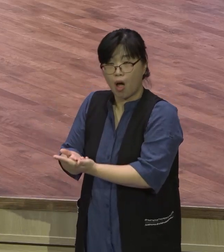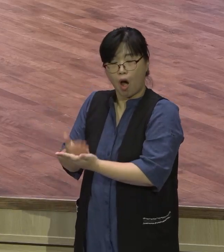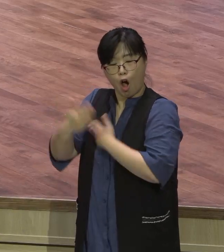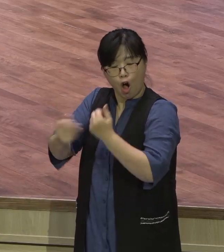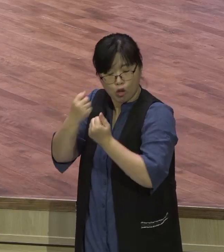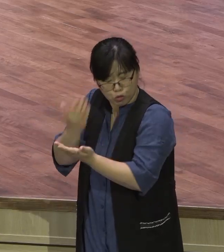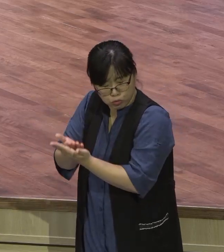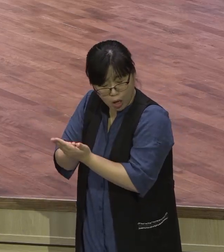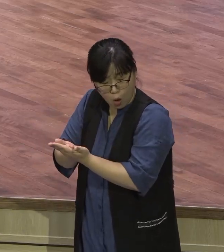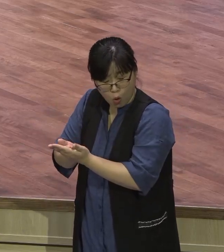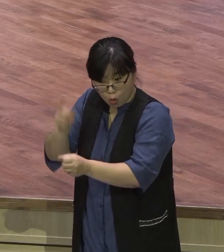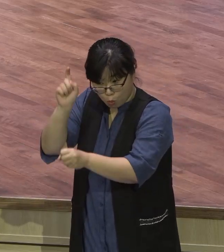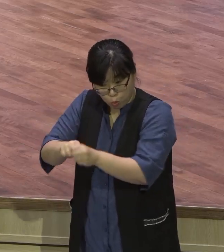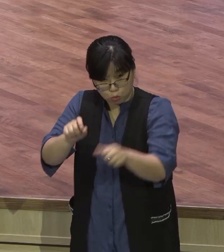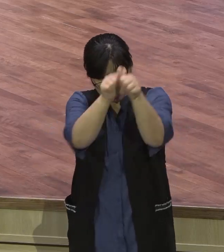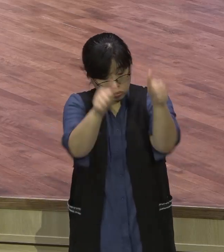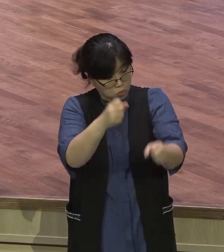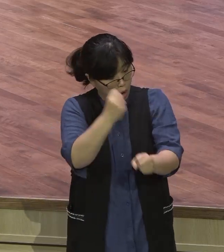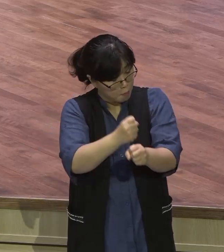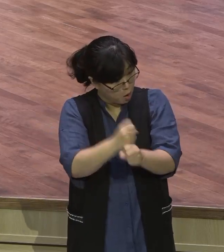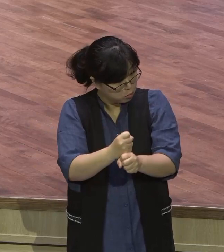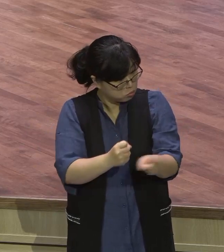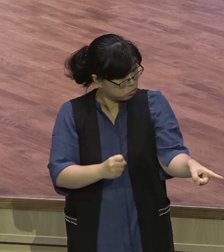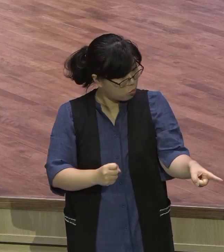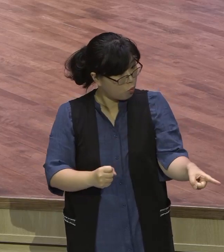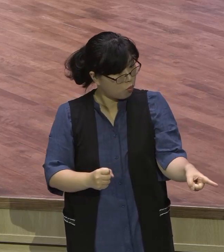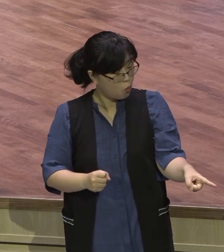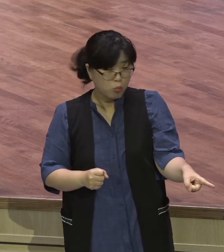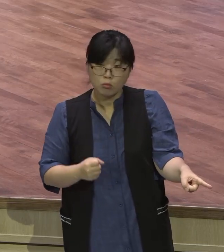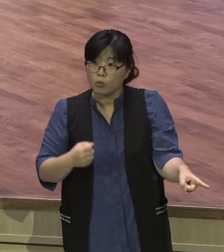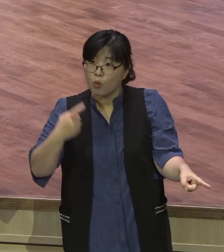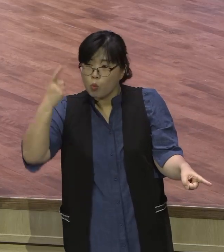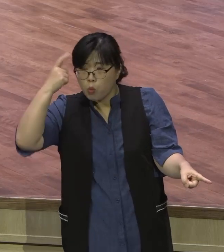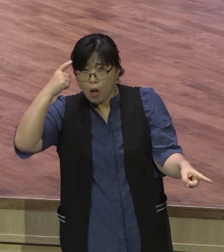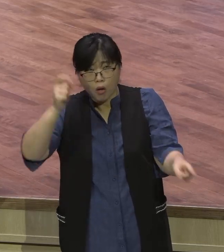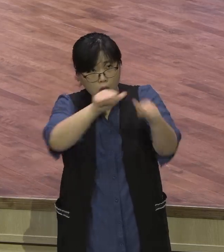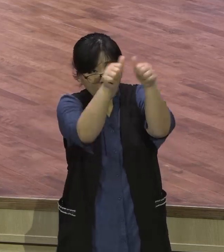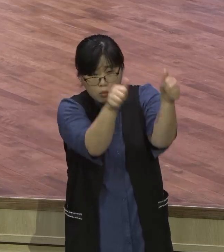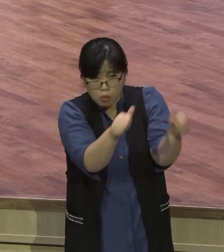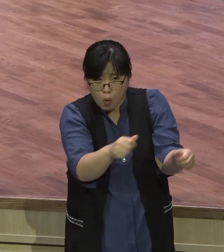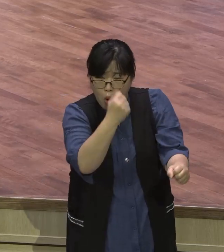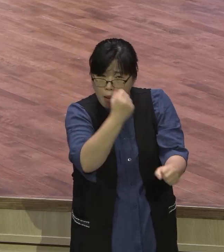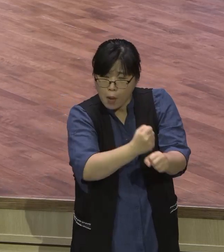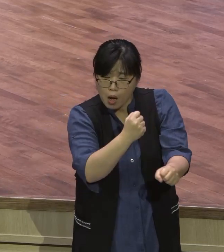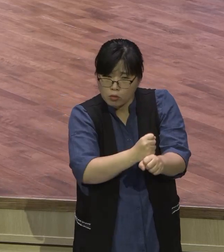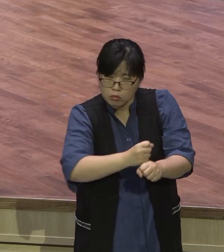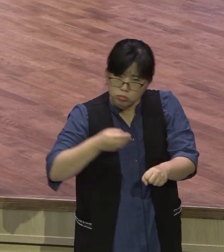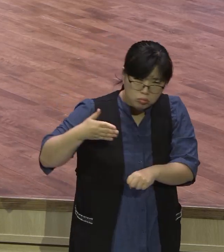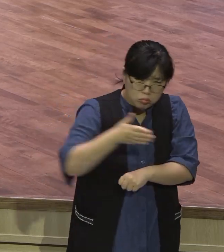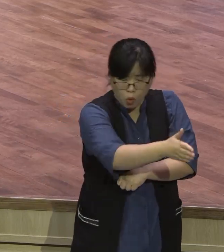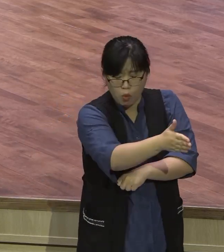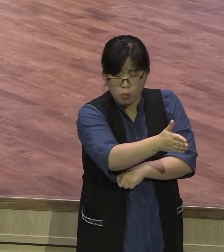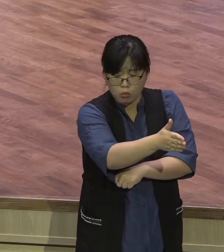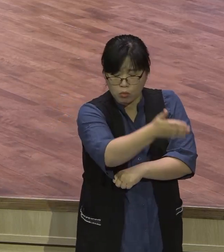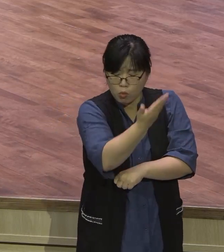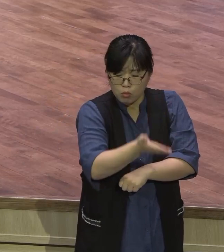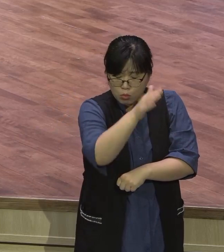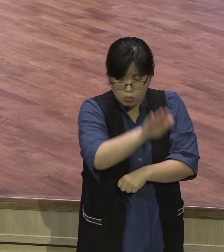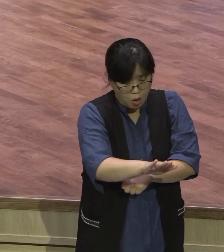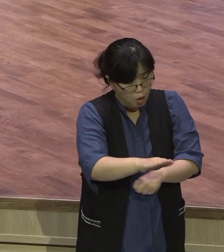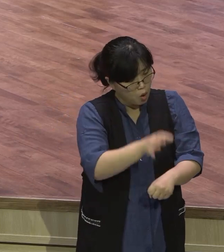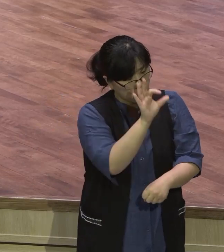신들이 부처의 대빵인데 이렇게 먹을 것이 없어. 가난해. 야 이상하다. 어떻게 저렇게 가난하도 찌들어질 가난할까. 하루 종일